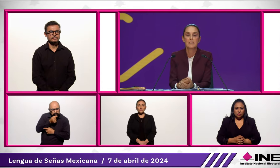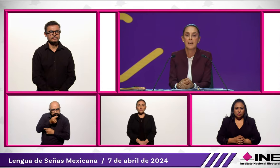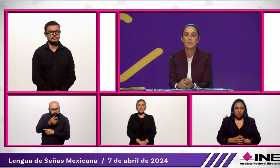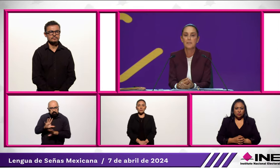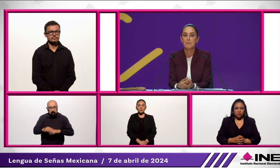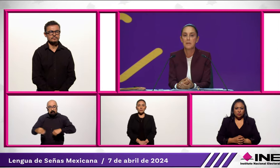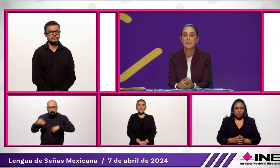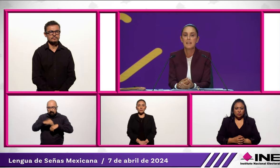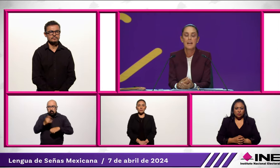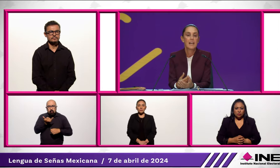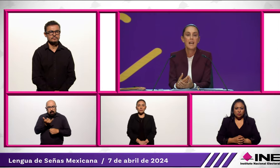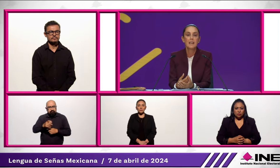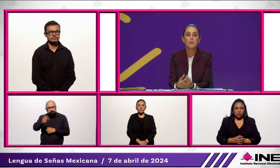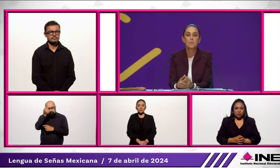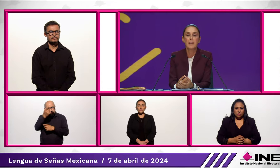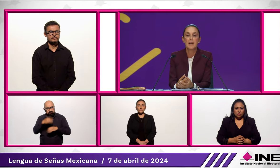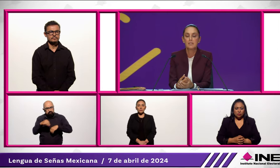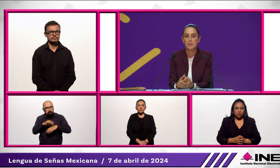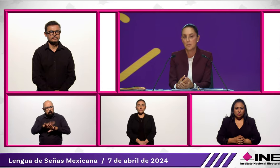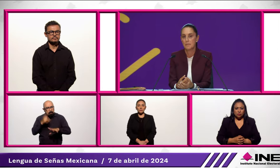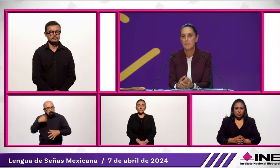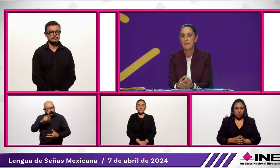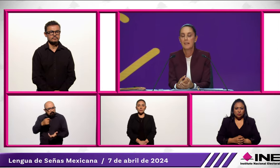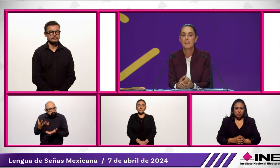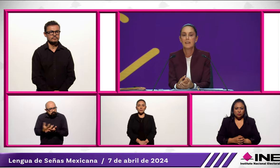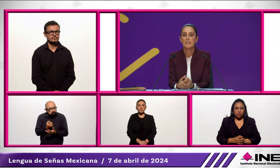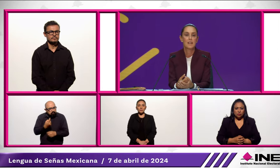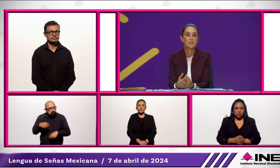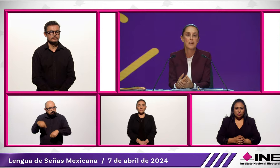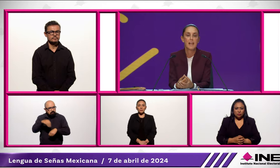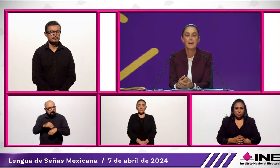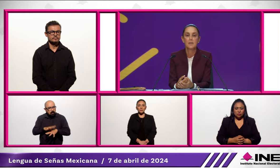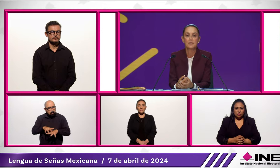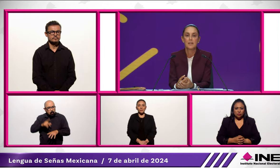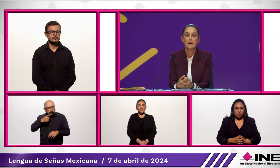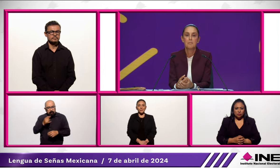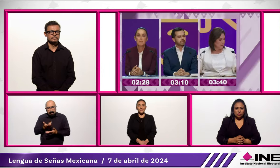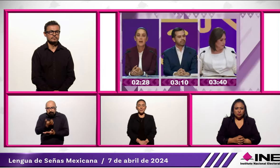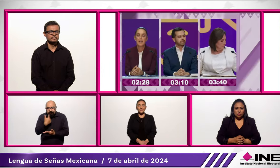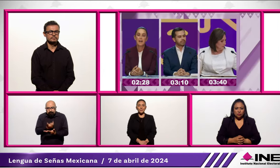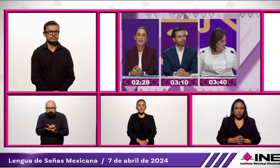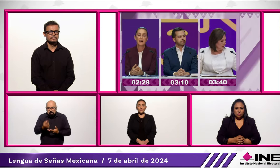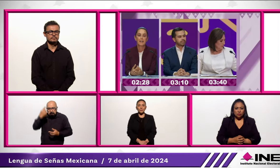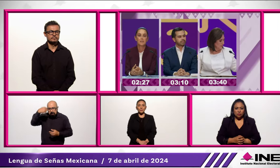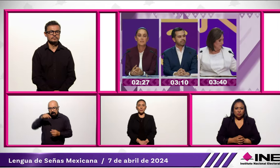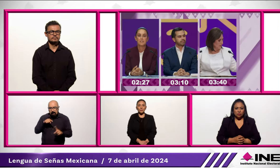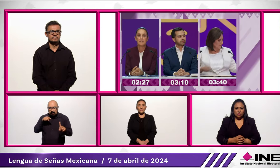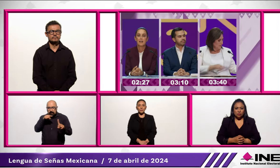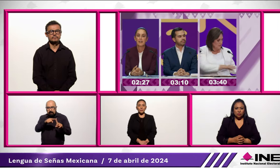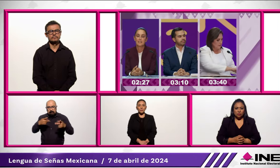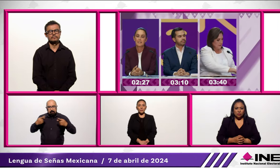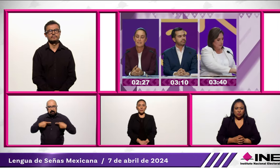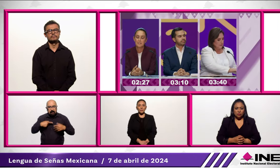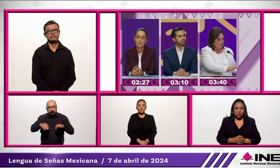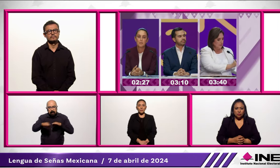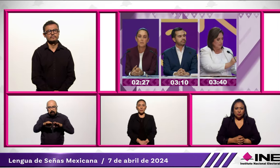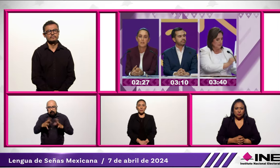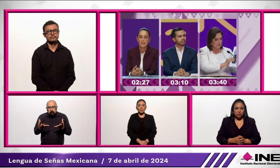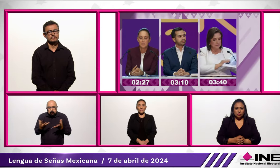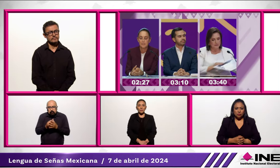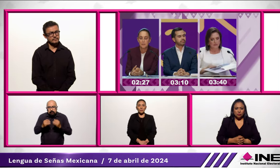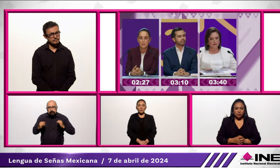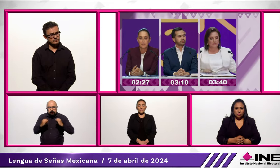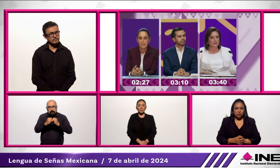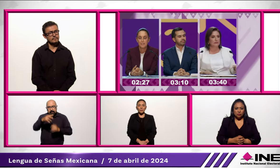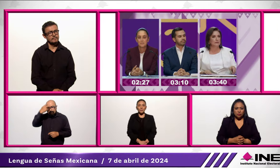Estamos planteando también la recuperación de los salarios para aquellos que trabajan en el Instituto